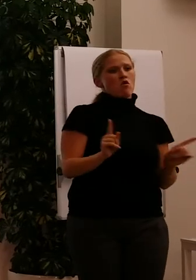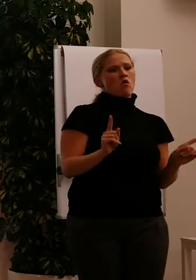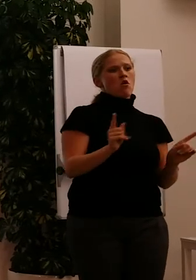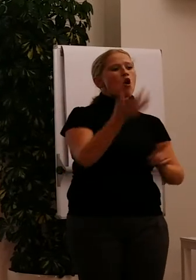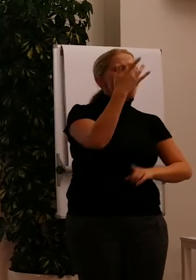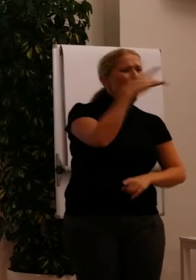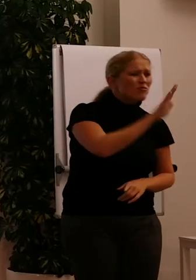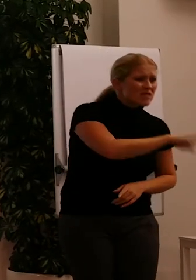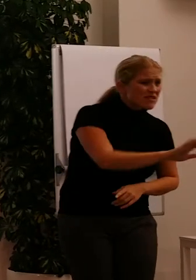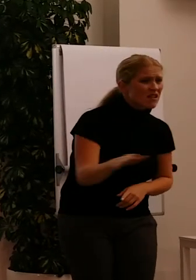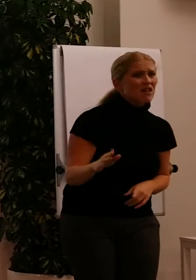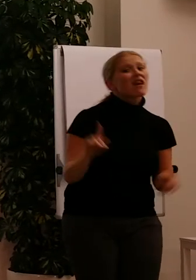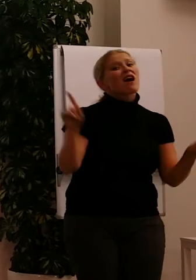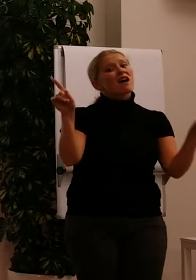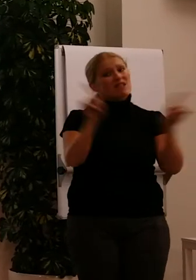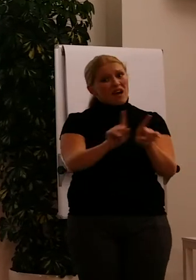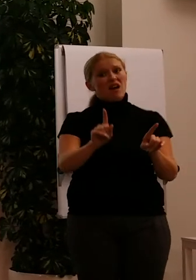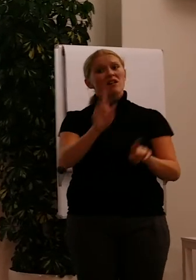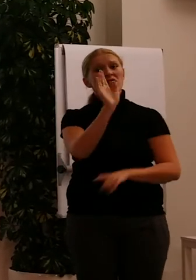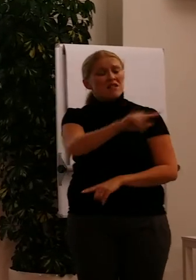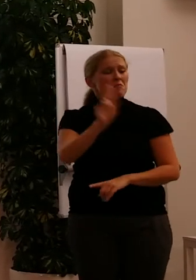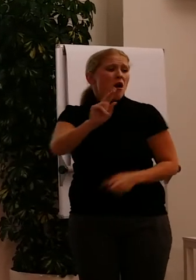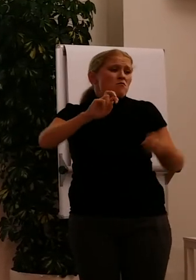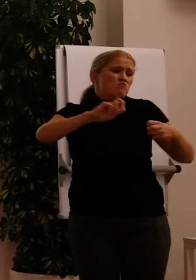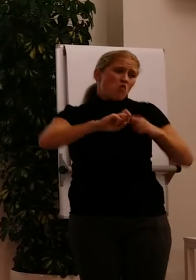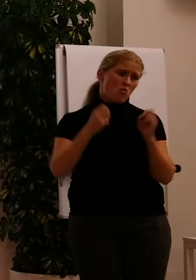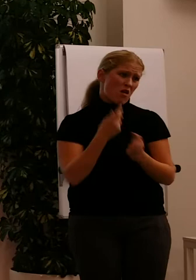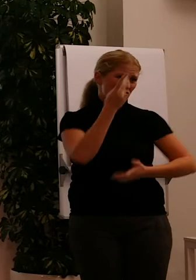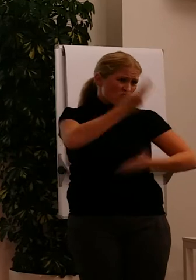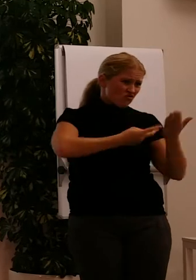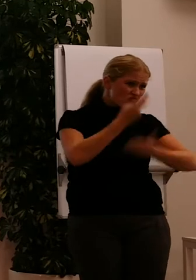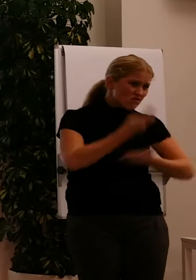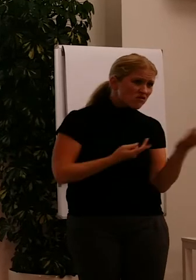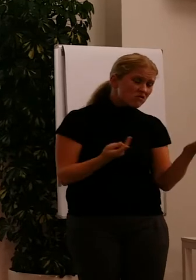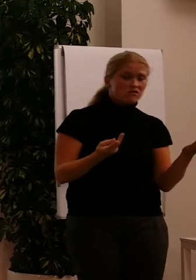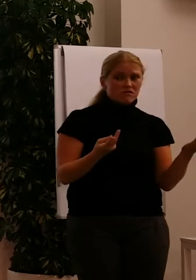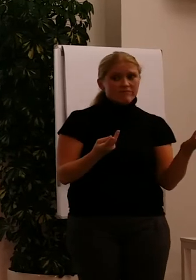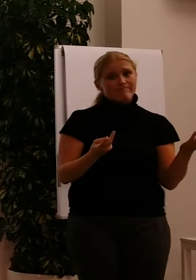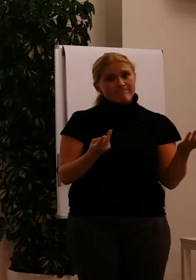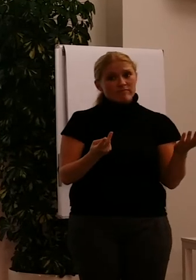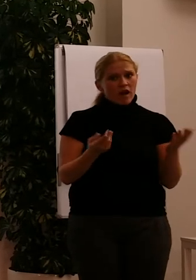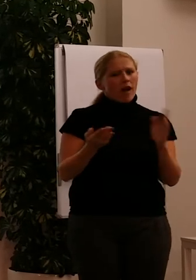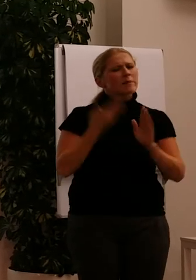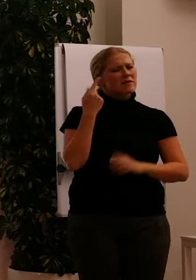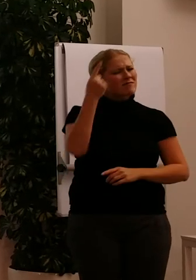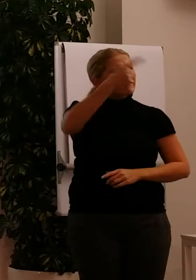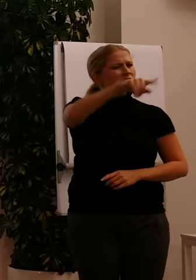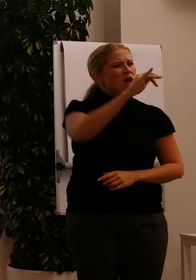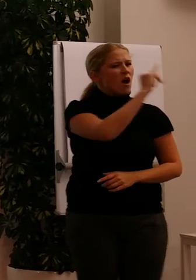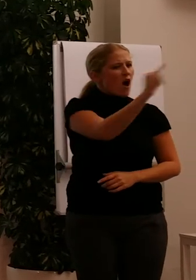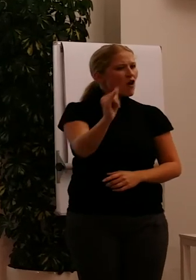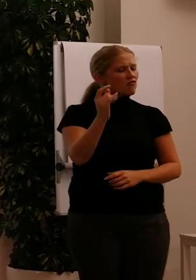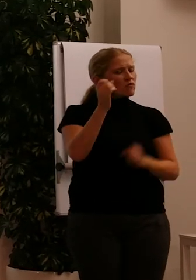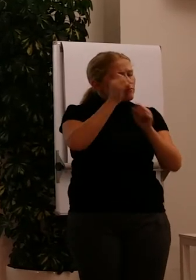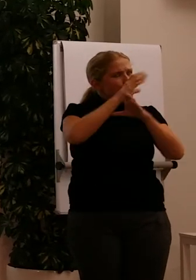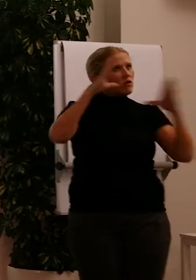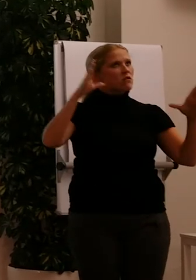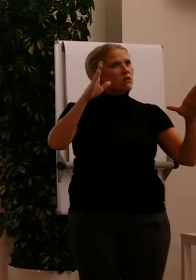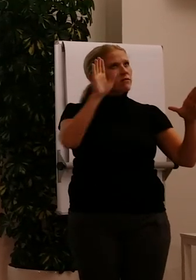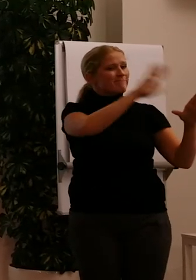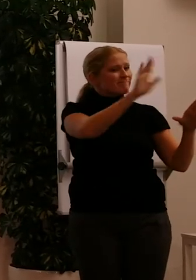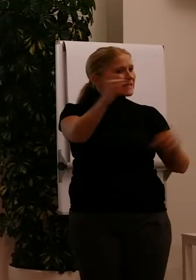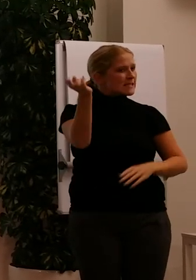třeba děti s dyslexií. A já myslím, že když si představíte vaše známé, případně vaše rodinné příslušníky, tak víte alespoň o